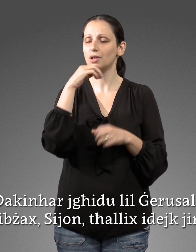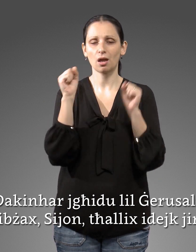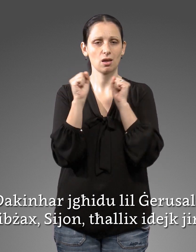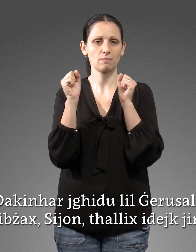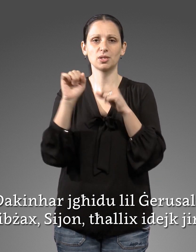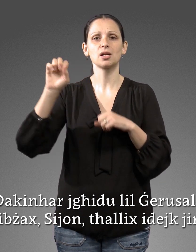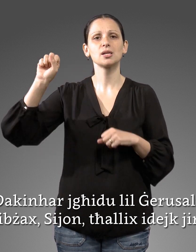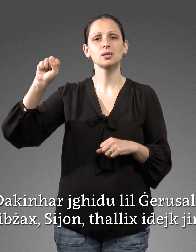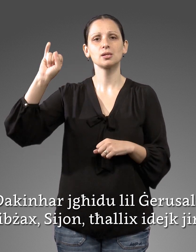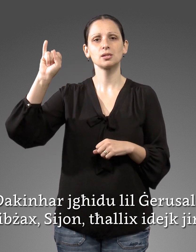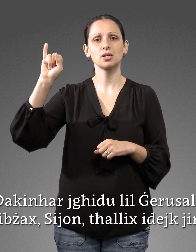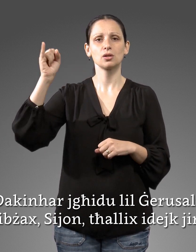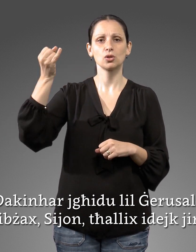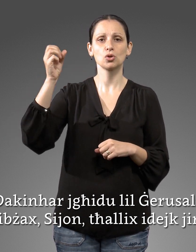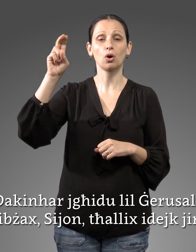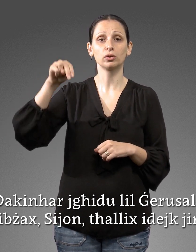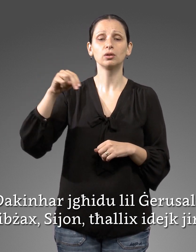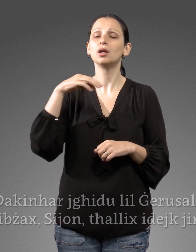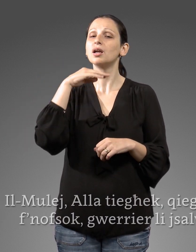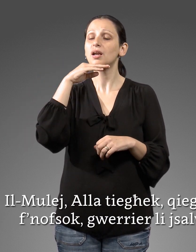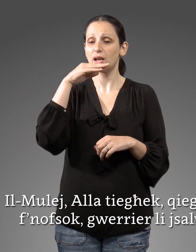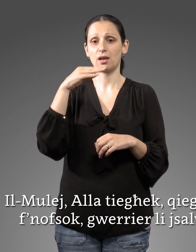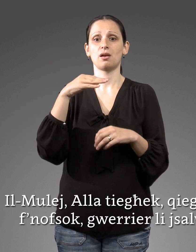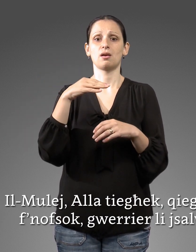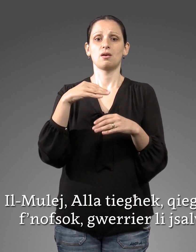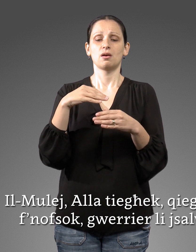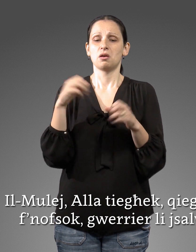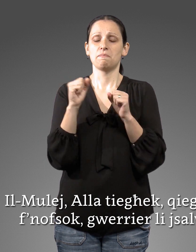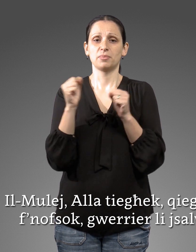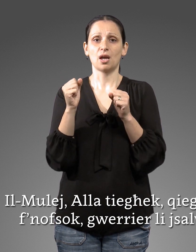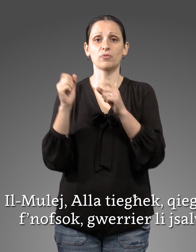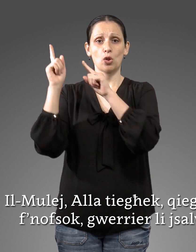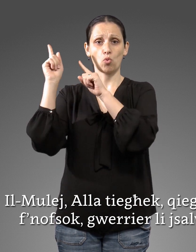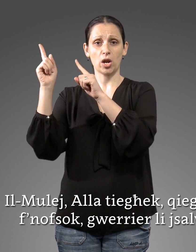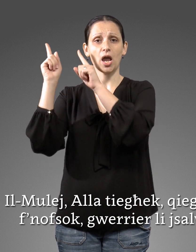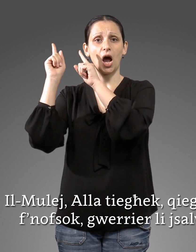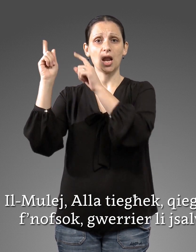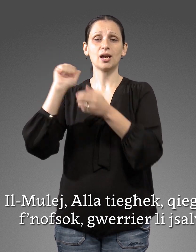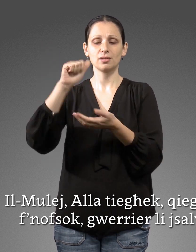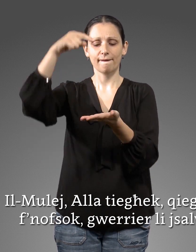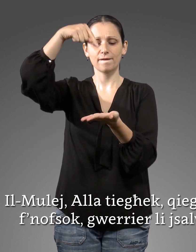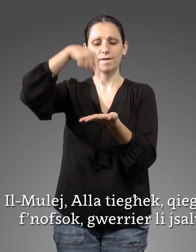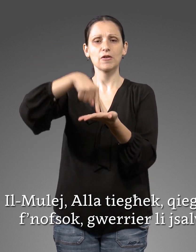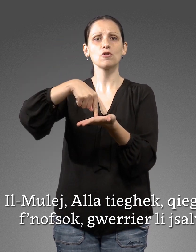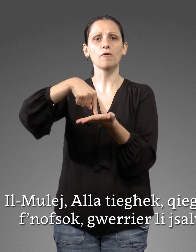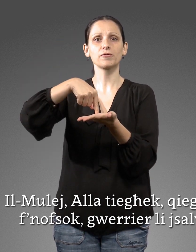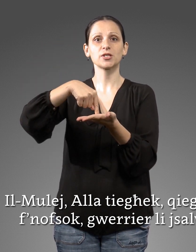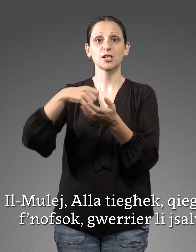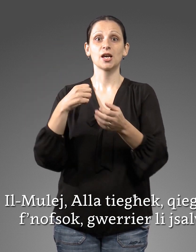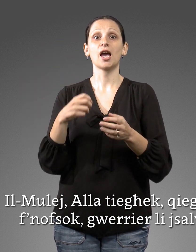Tħalli x-edek jintal-u Il-mulej għallatijak jiet f-nofsok Gwerrir li salva